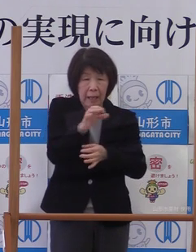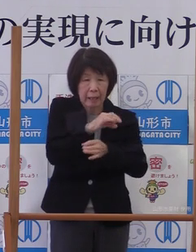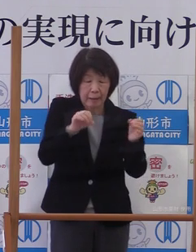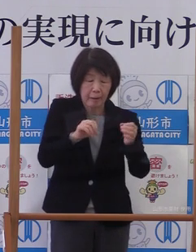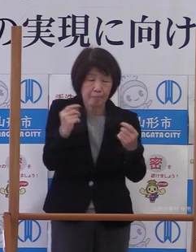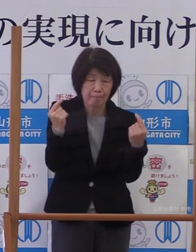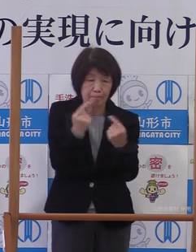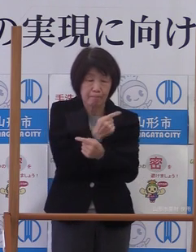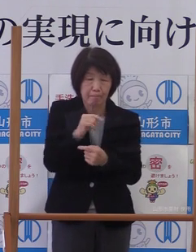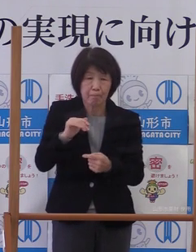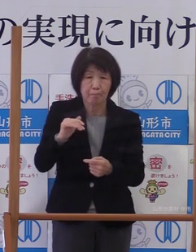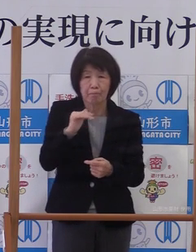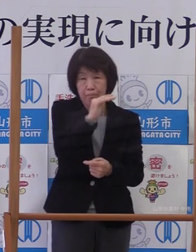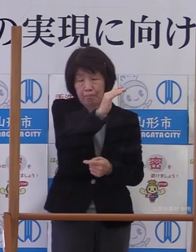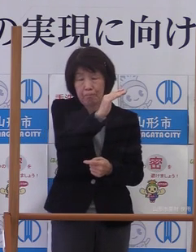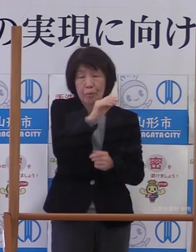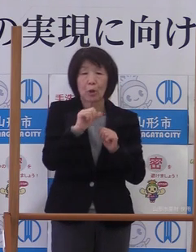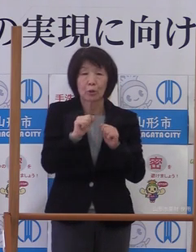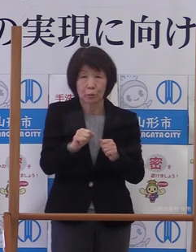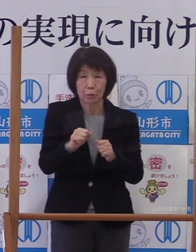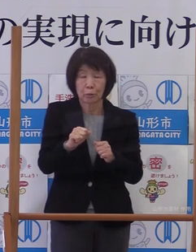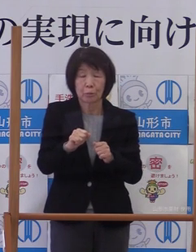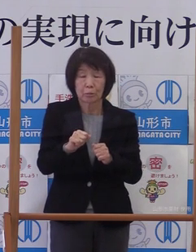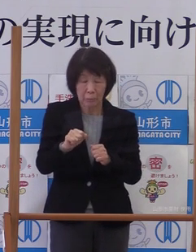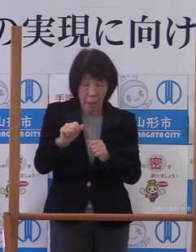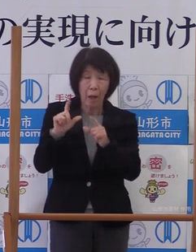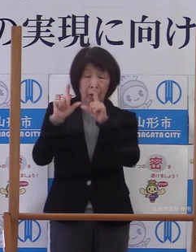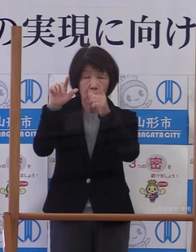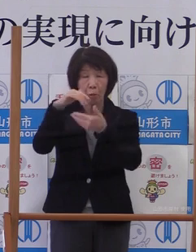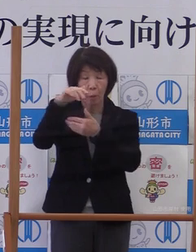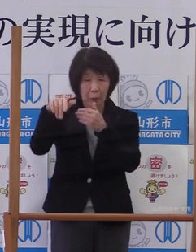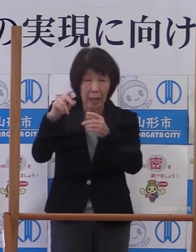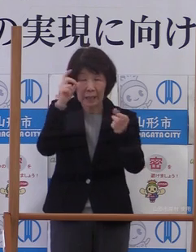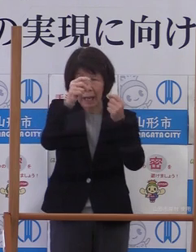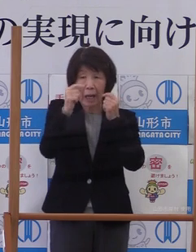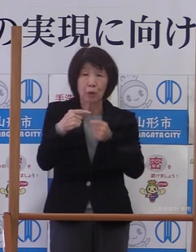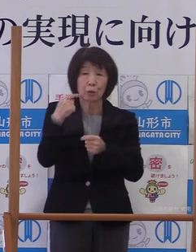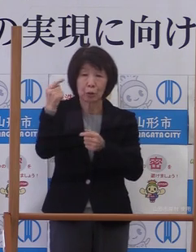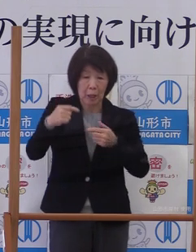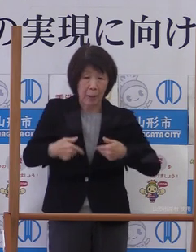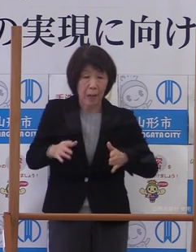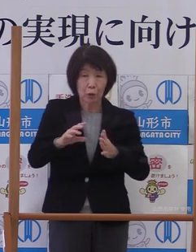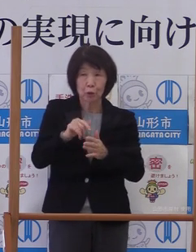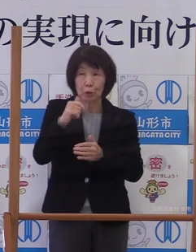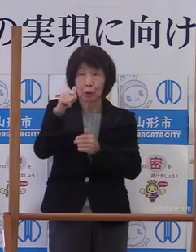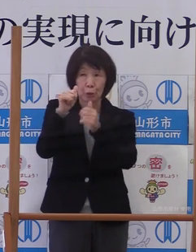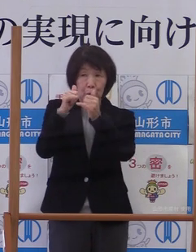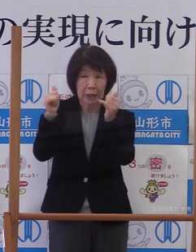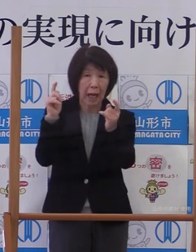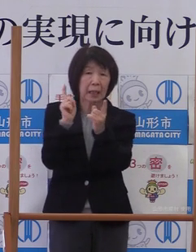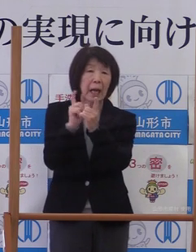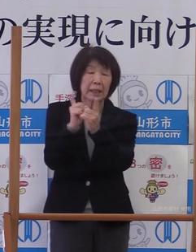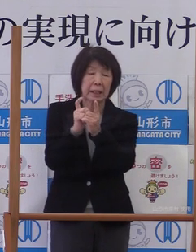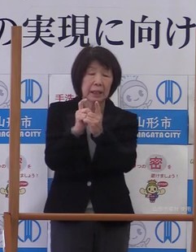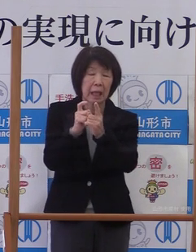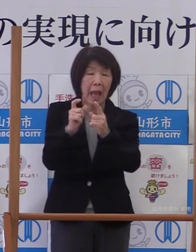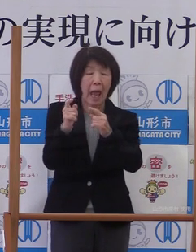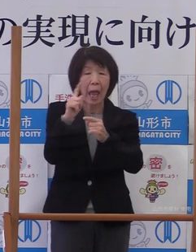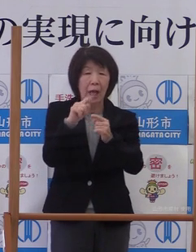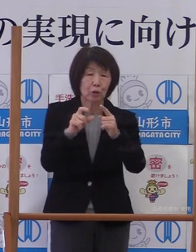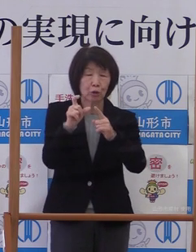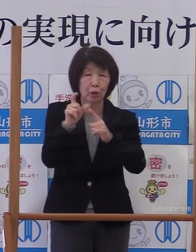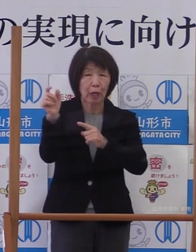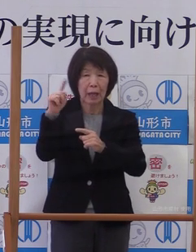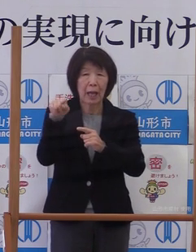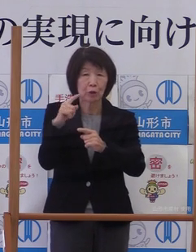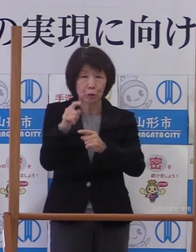ります。また、首都圏の大学などに進学している山形出身者に向け、 SNS を活用した情報発